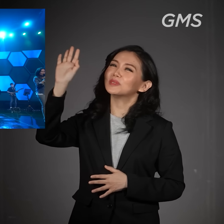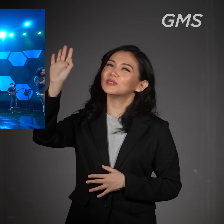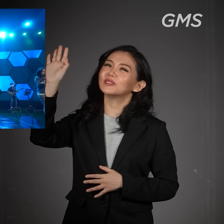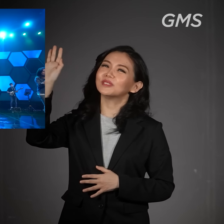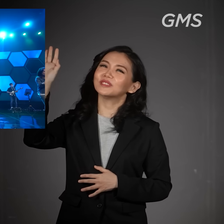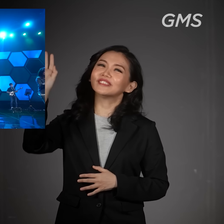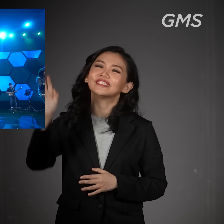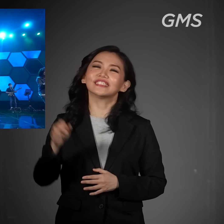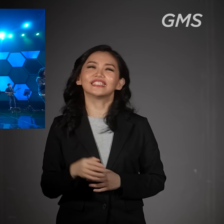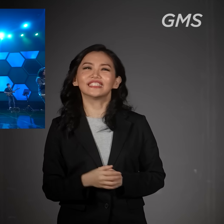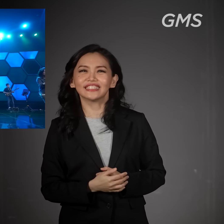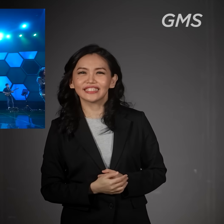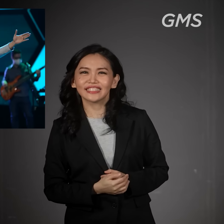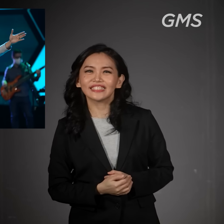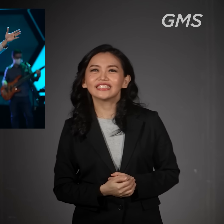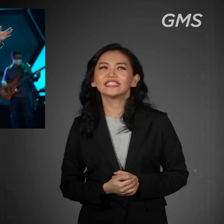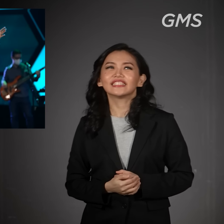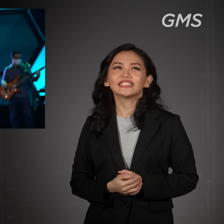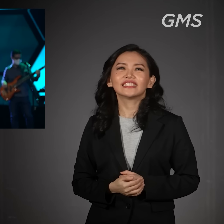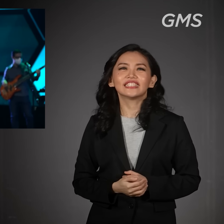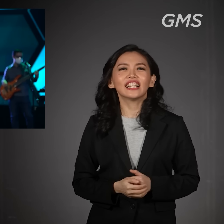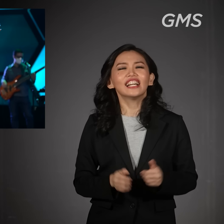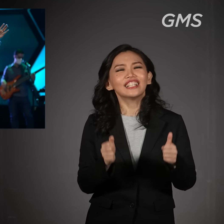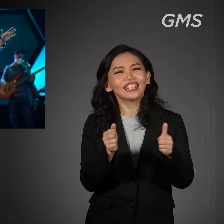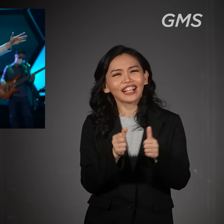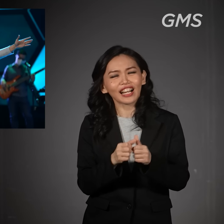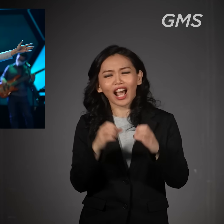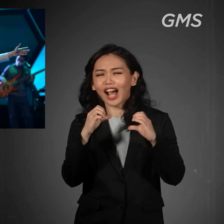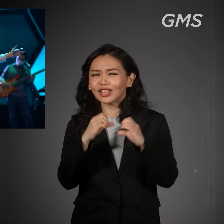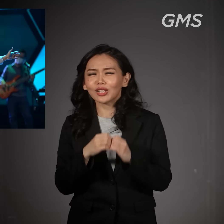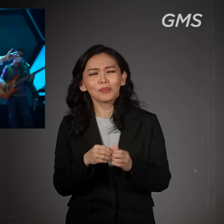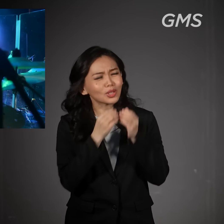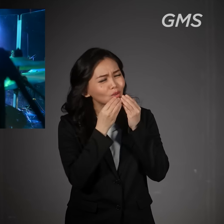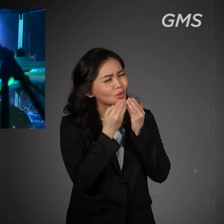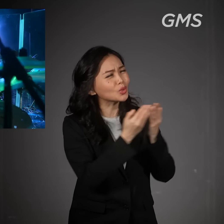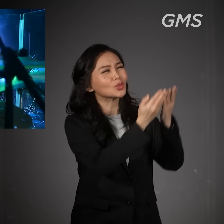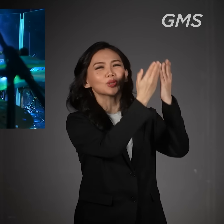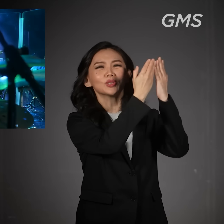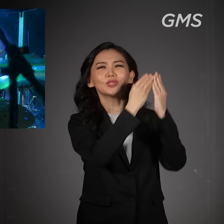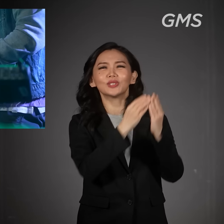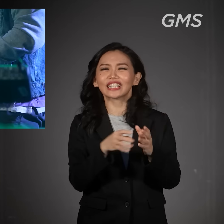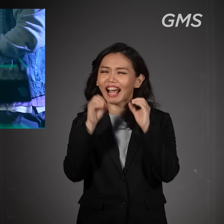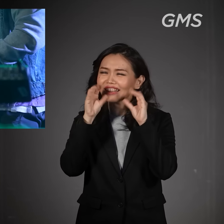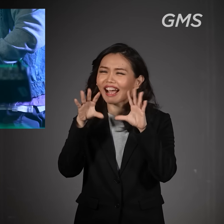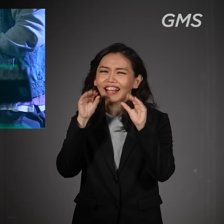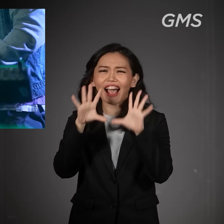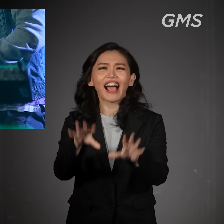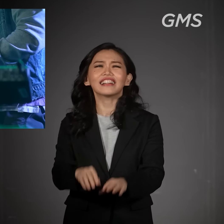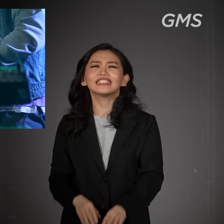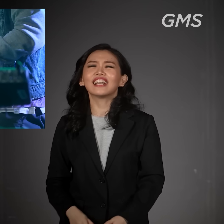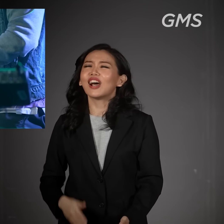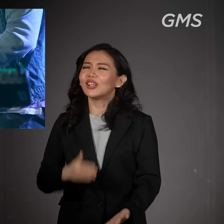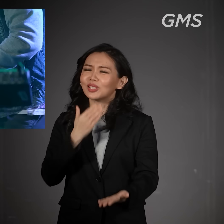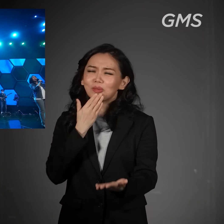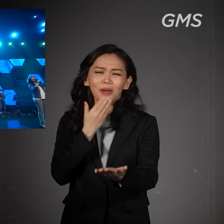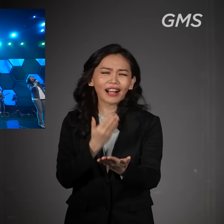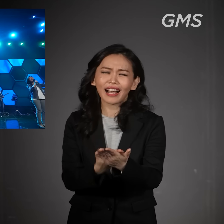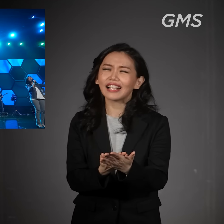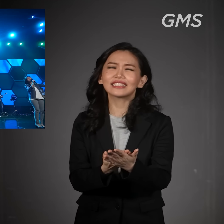darimu. Dengan hati yang bersyukur, kita katakan terima kasih.